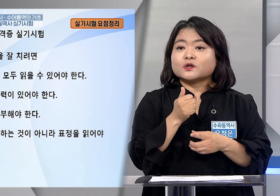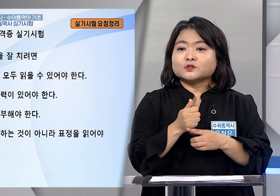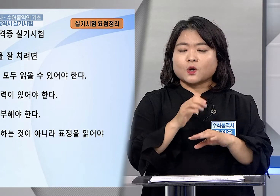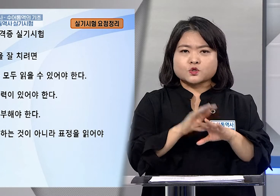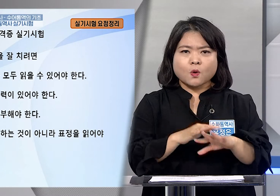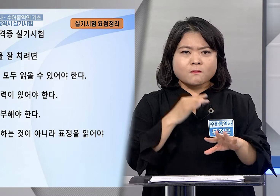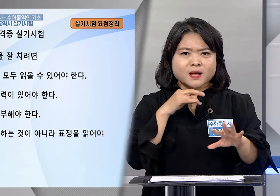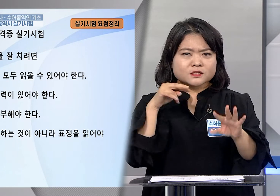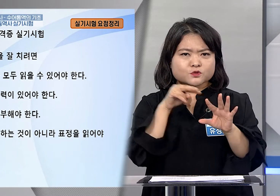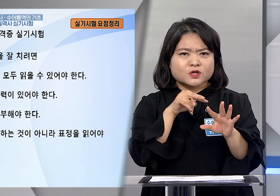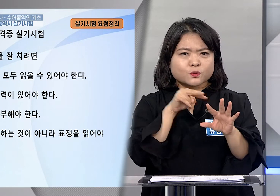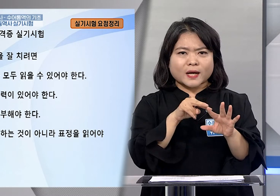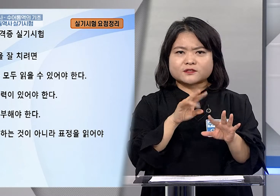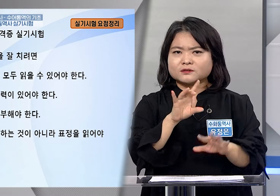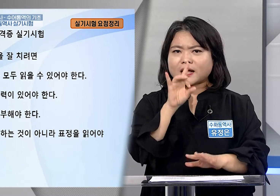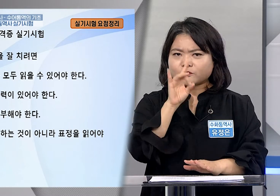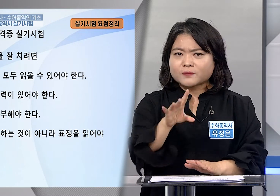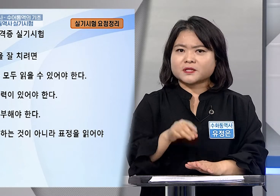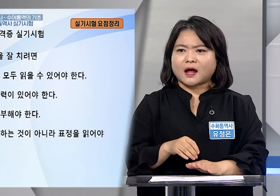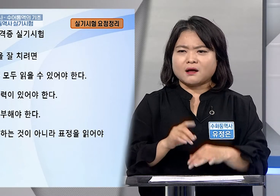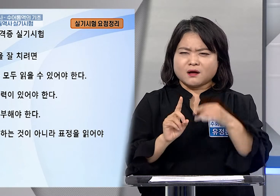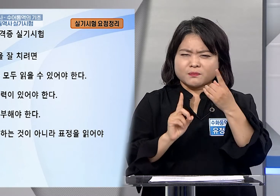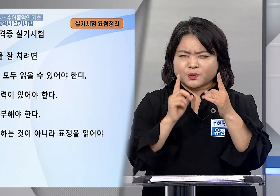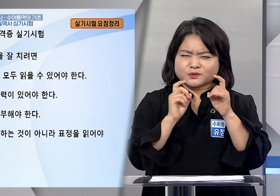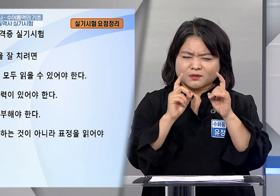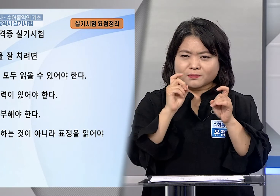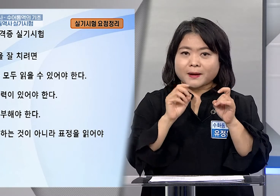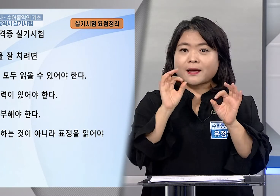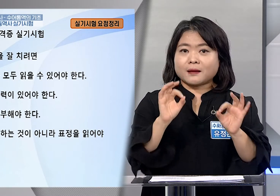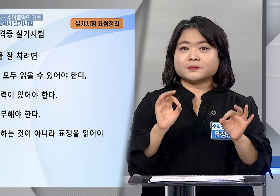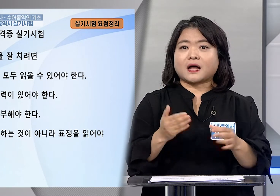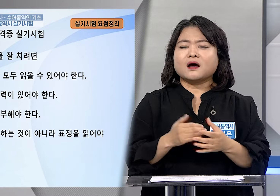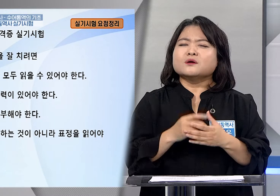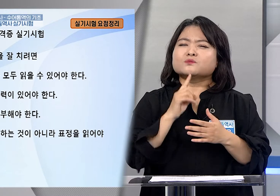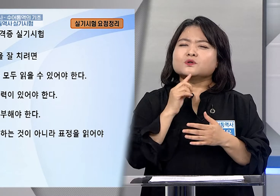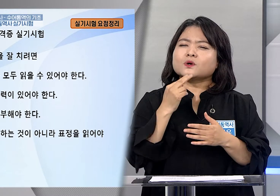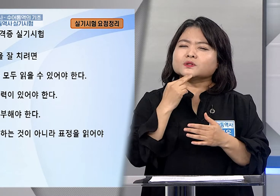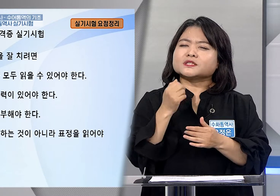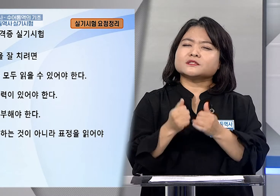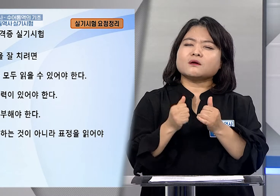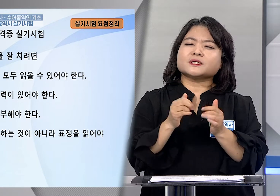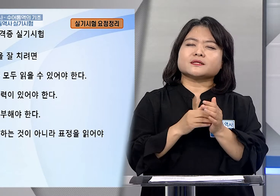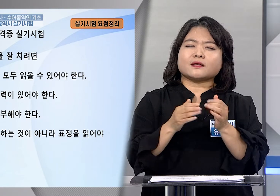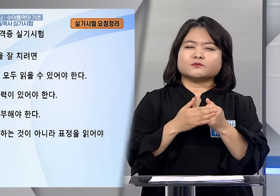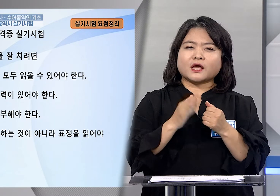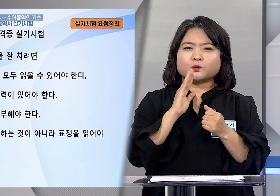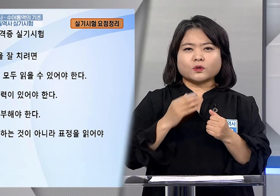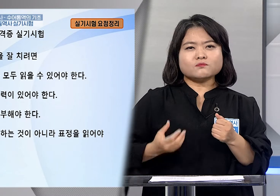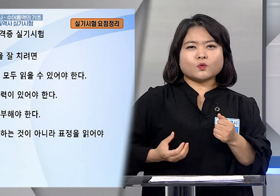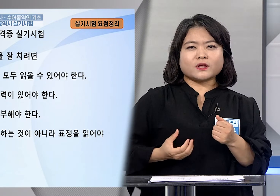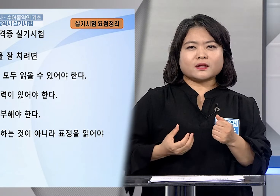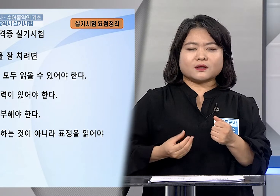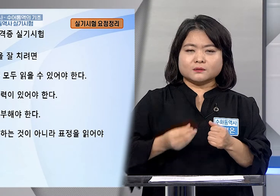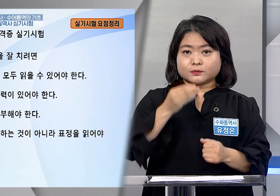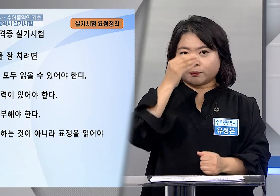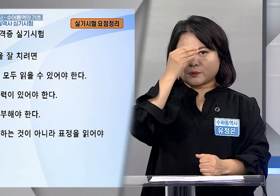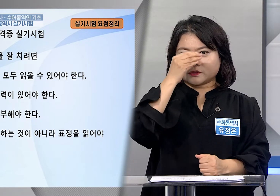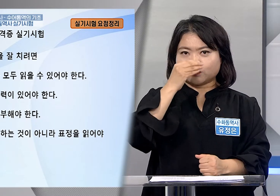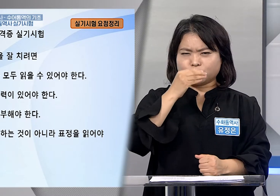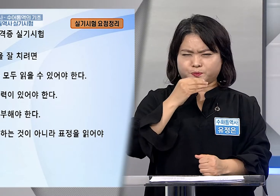통역은요. 손만 집중해서 봐서는 안 됩니다. 표정 봐야 합니다. 물론 시험이기 때문에 농인 모델이 일부러